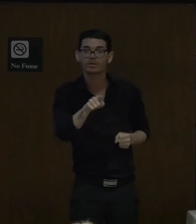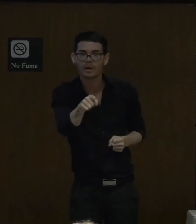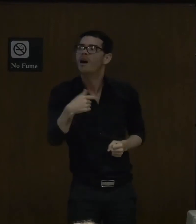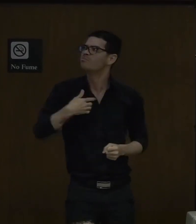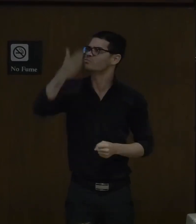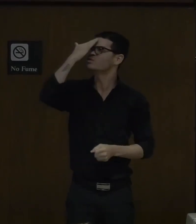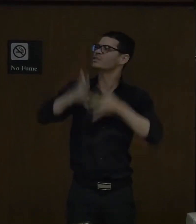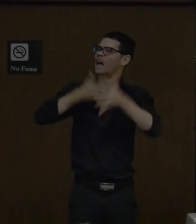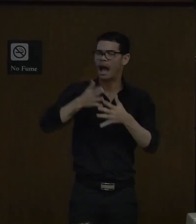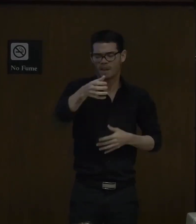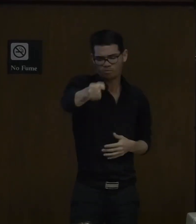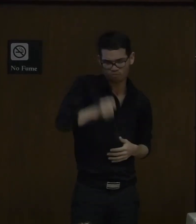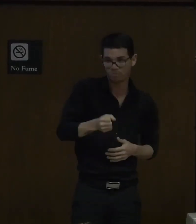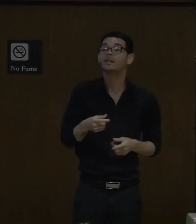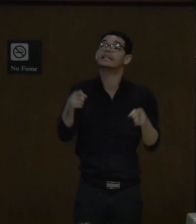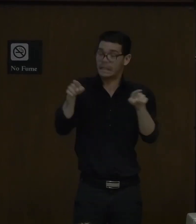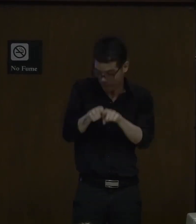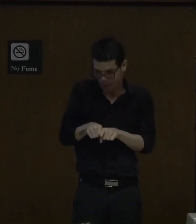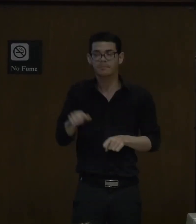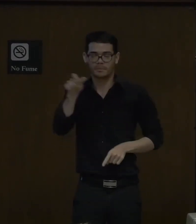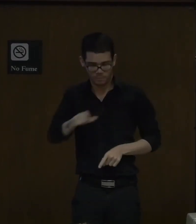incluye investigadores sordos.